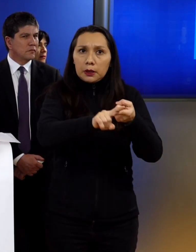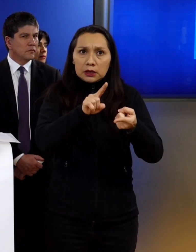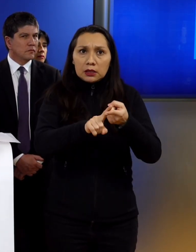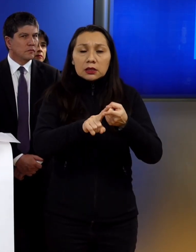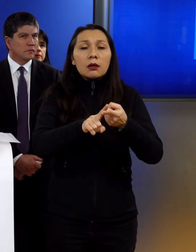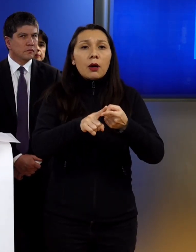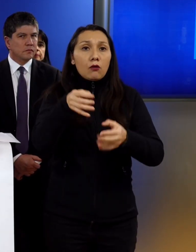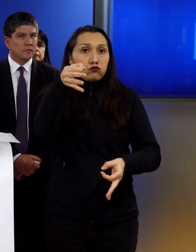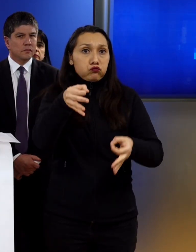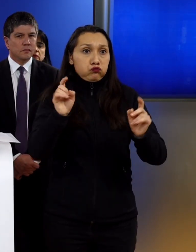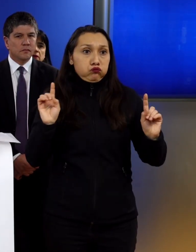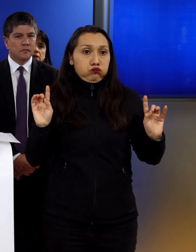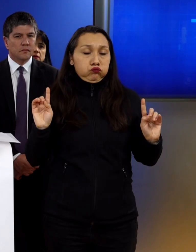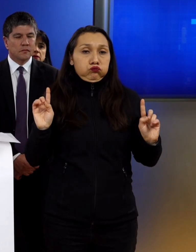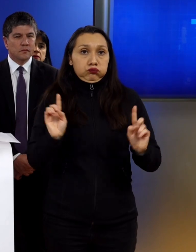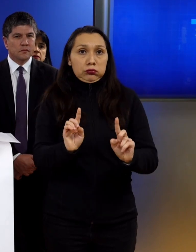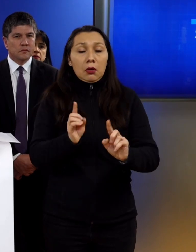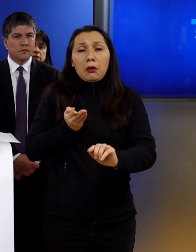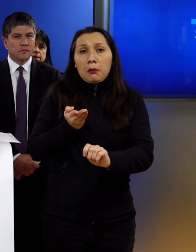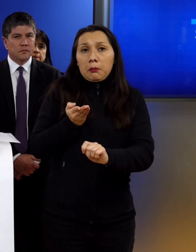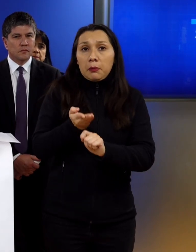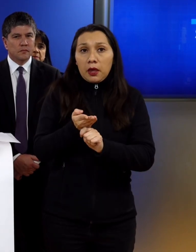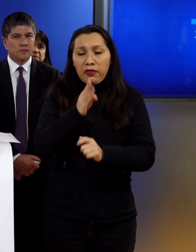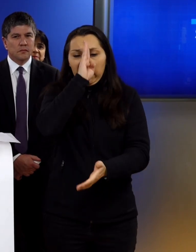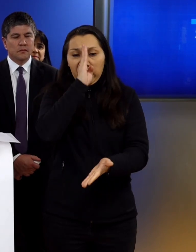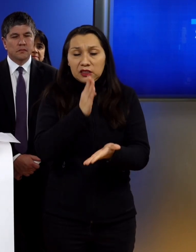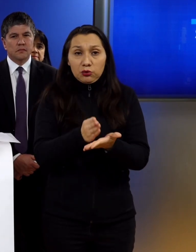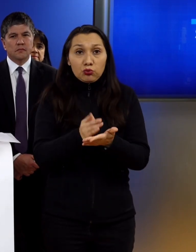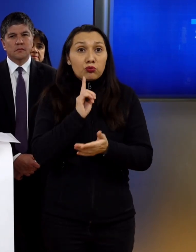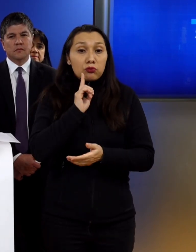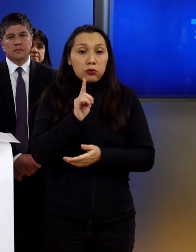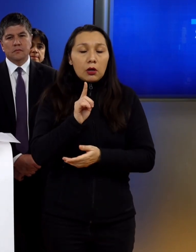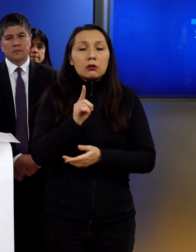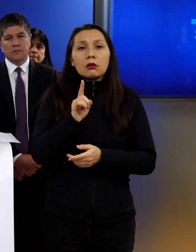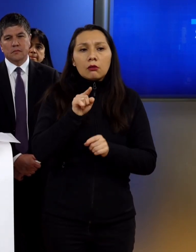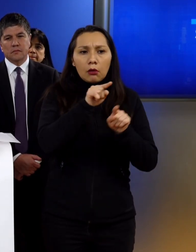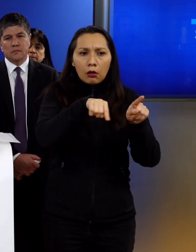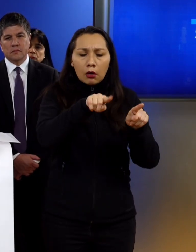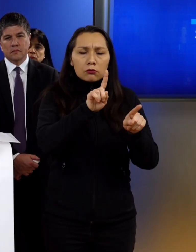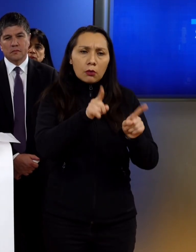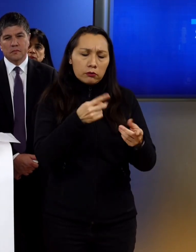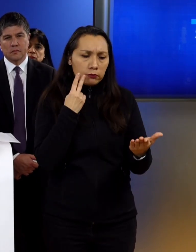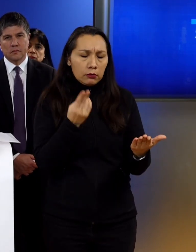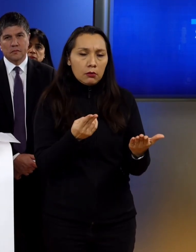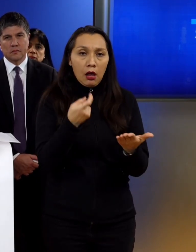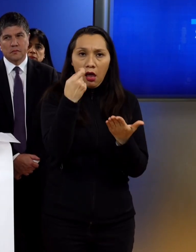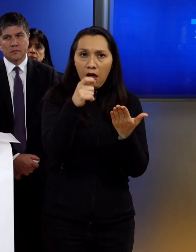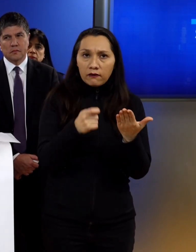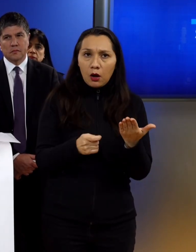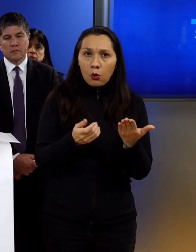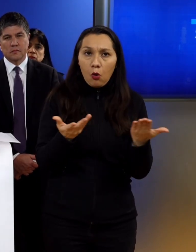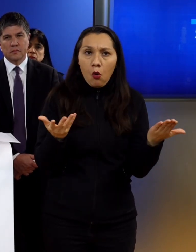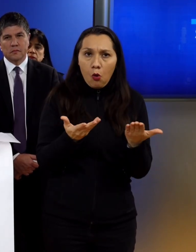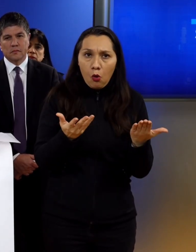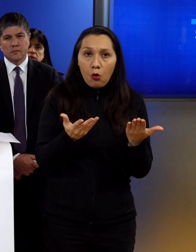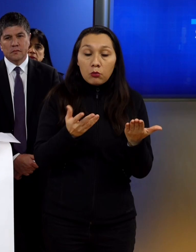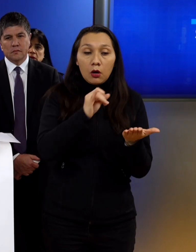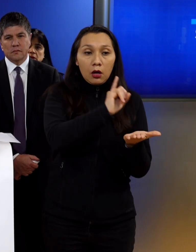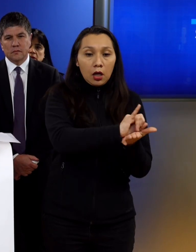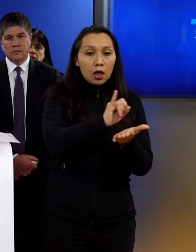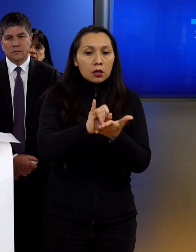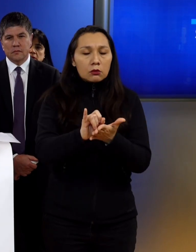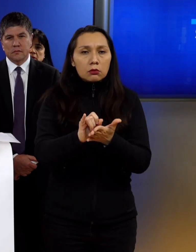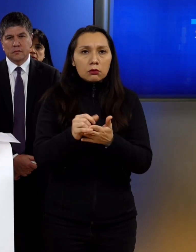participaron de esa audiencia, digamos quienes piden y quienes deciden, corresponde que hagan la evaluación, ¿no?, de cómo cada una de estas